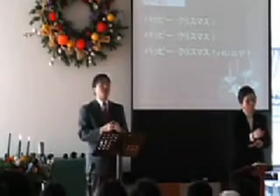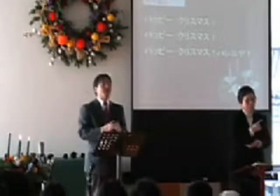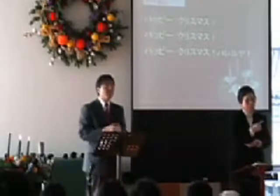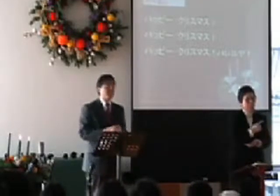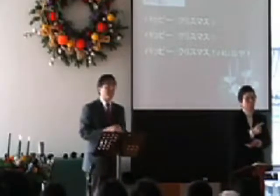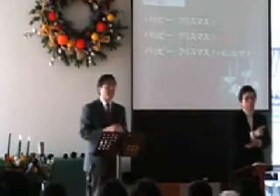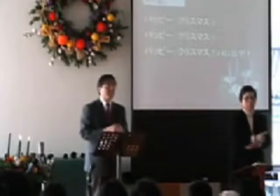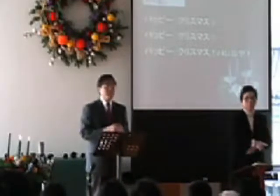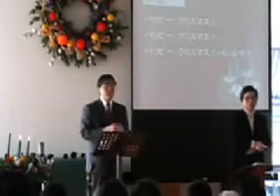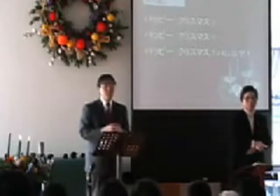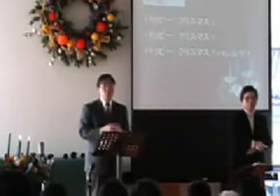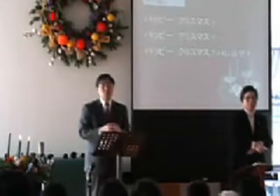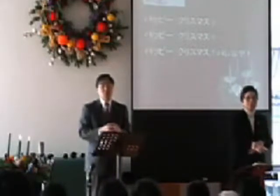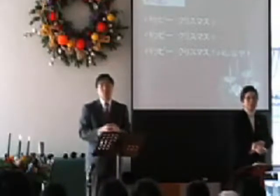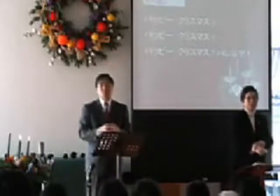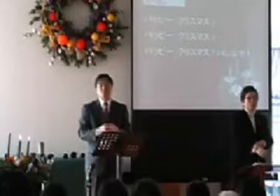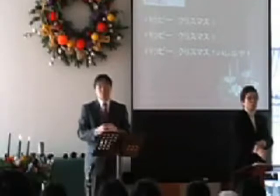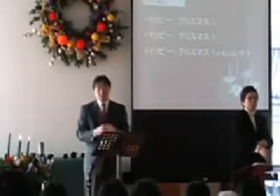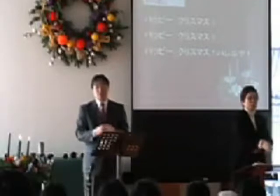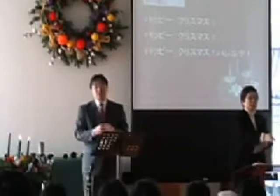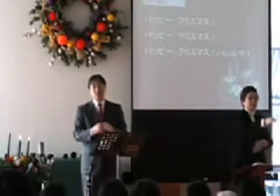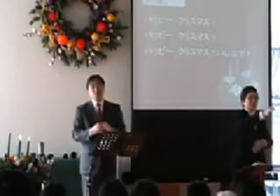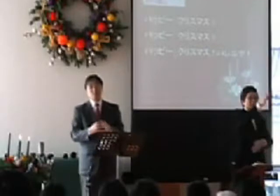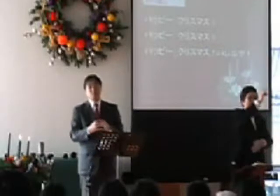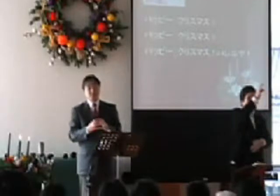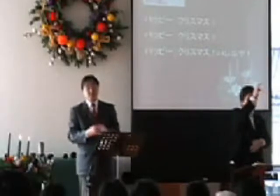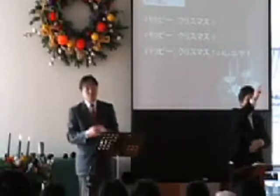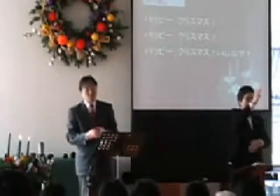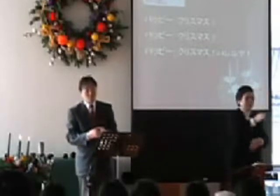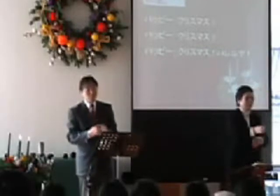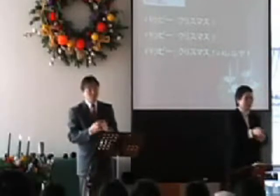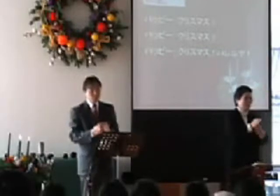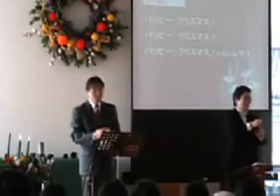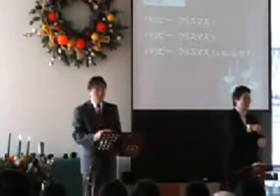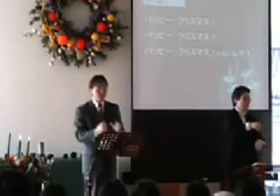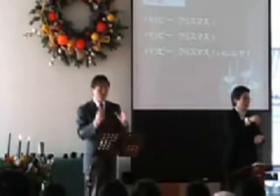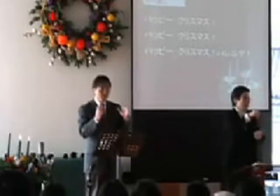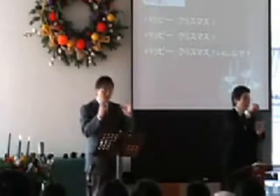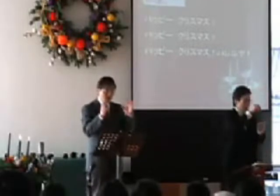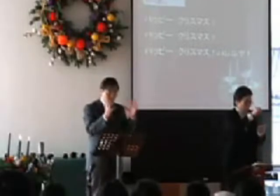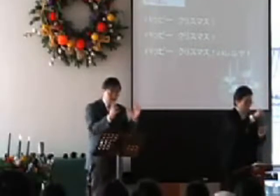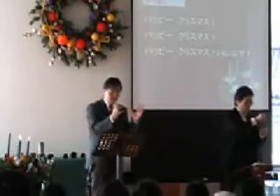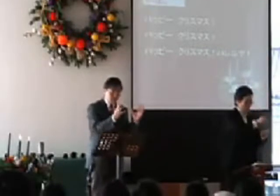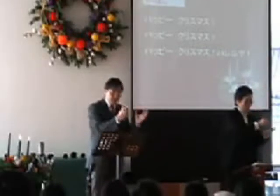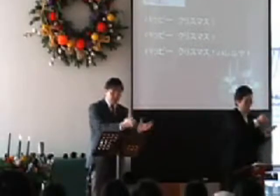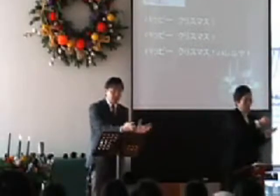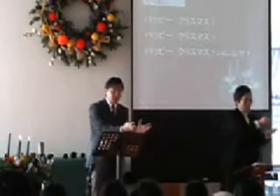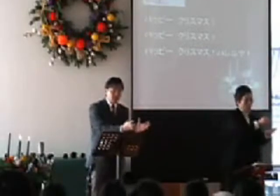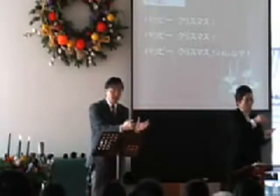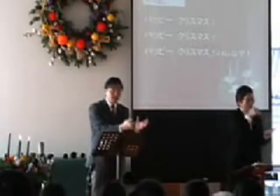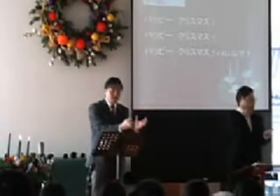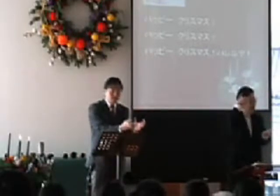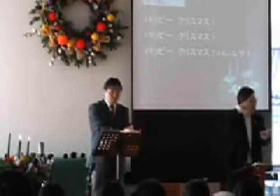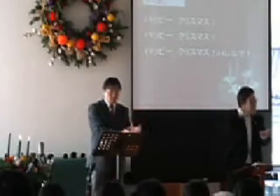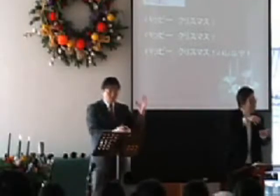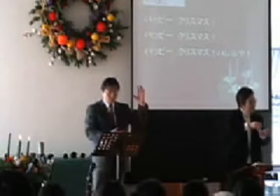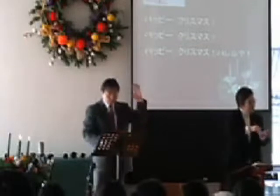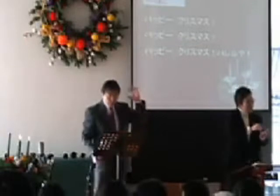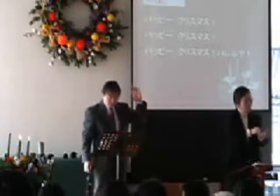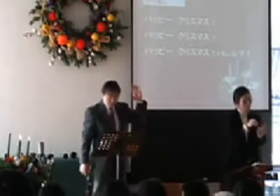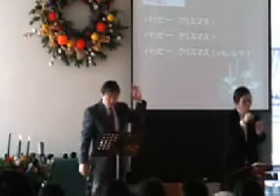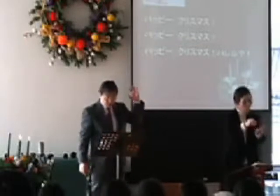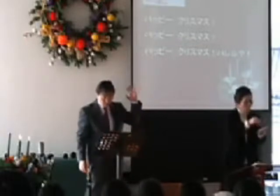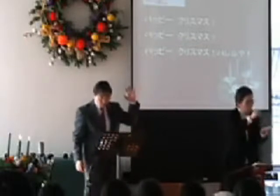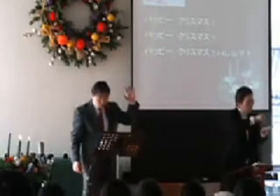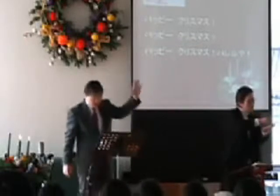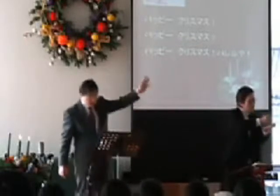、王様は分かったということで、もうその当時ですね、一番